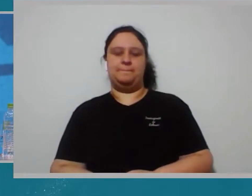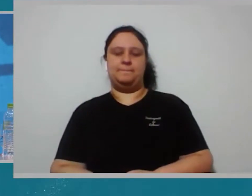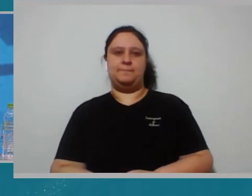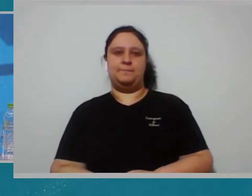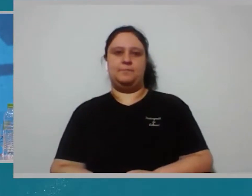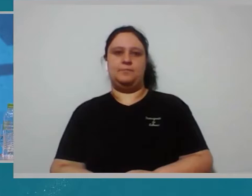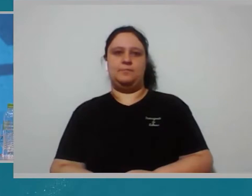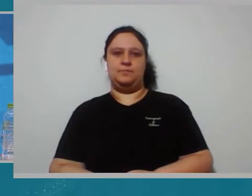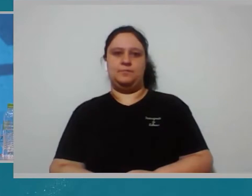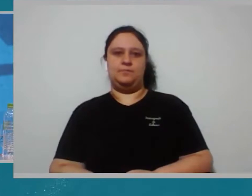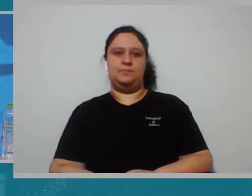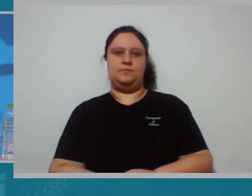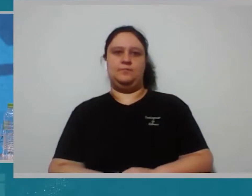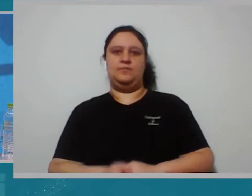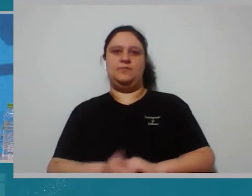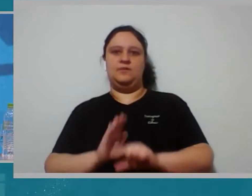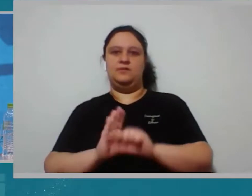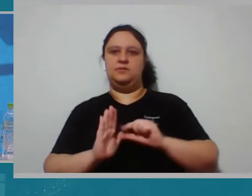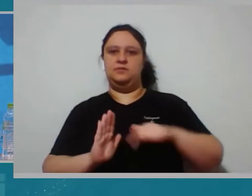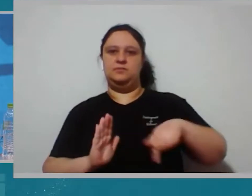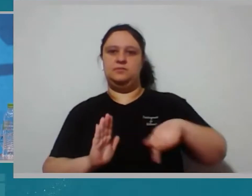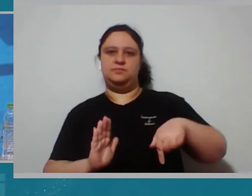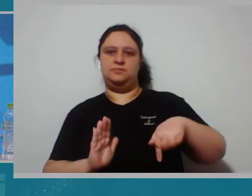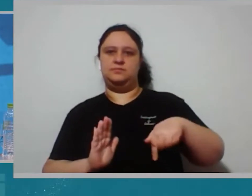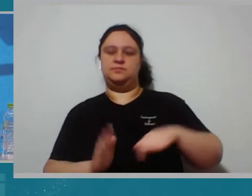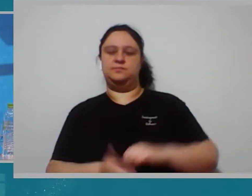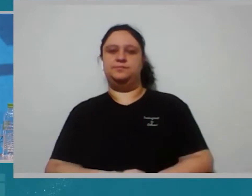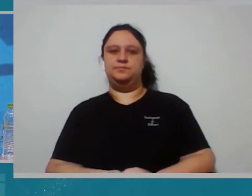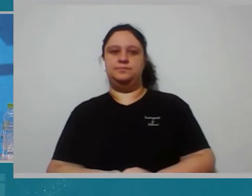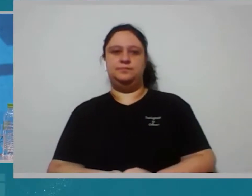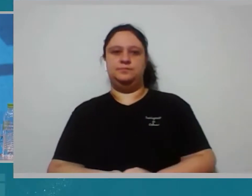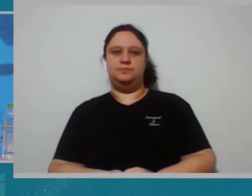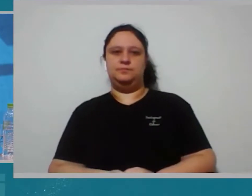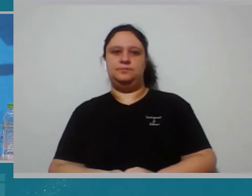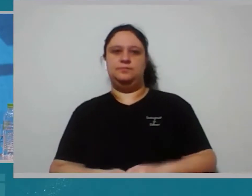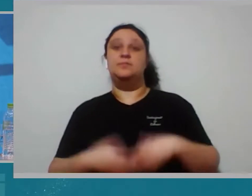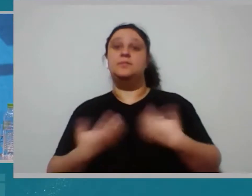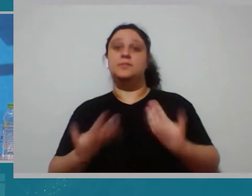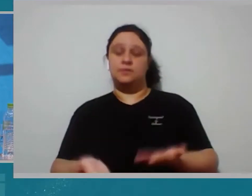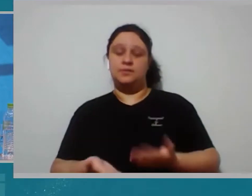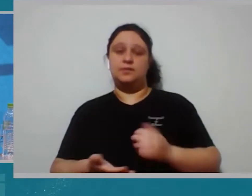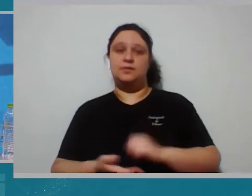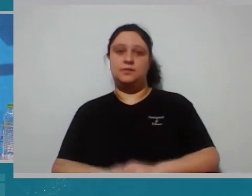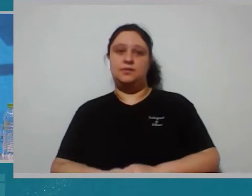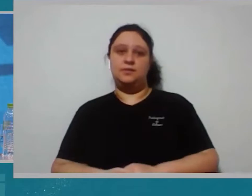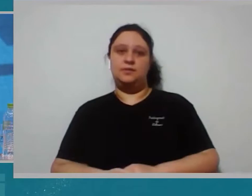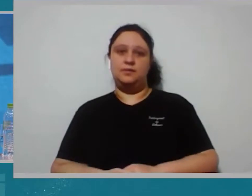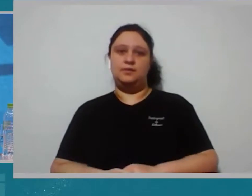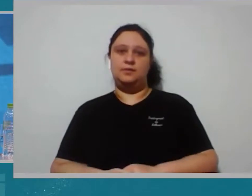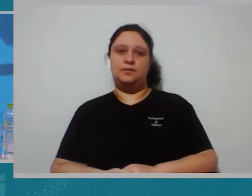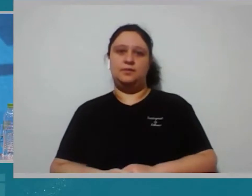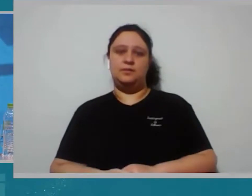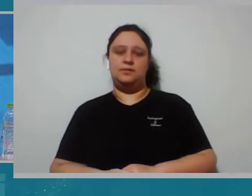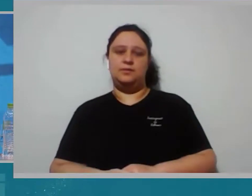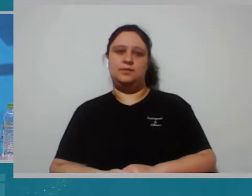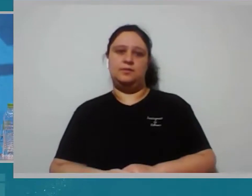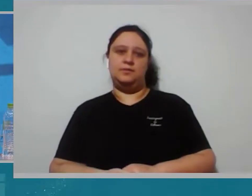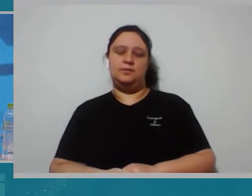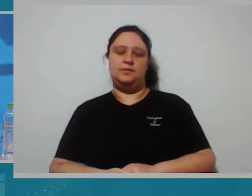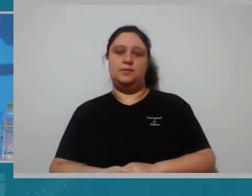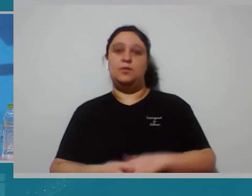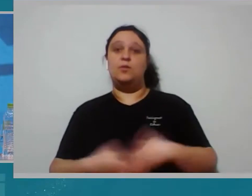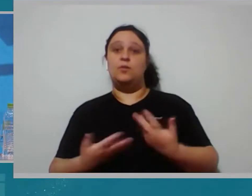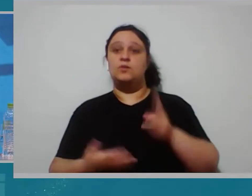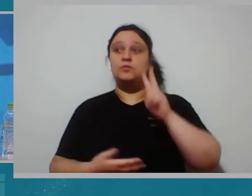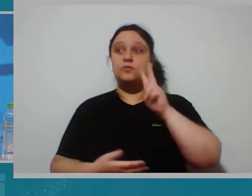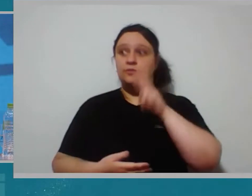versículo 7. Vendo ele, porém, que muitos fariseus e saduceus